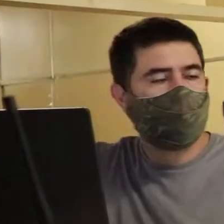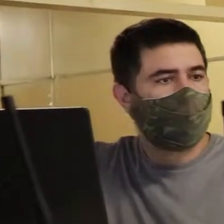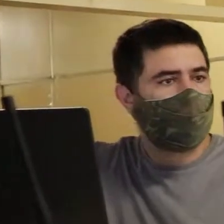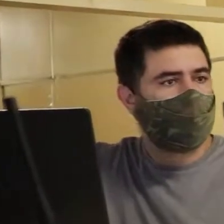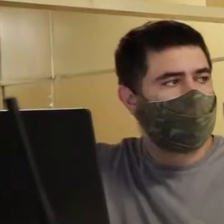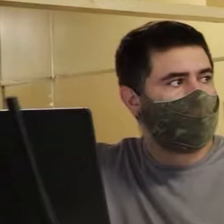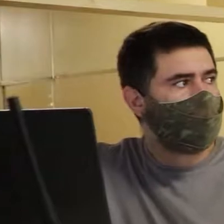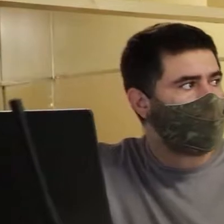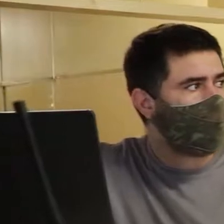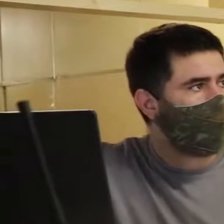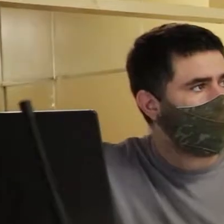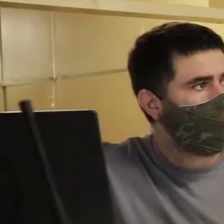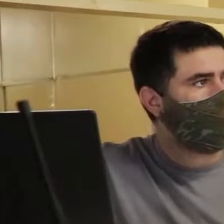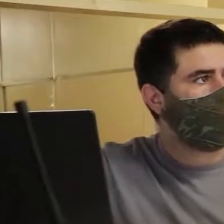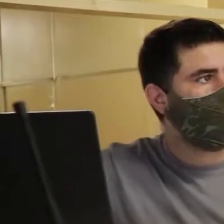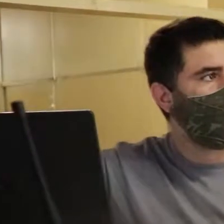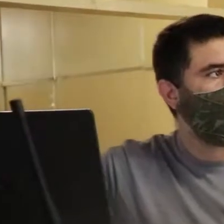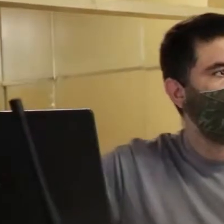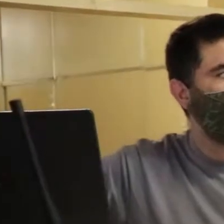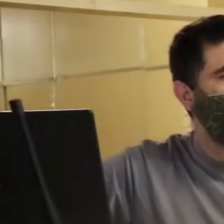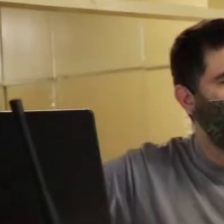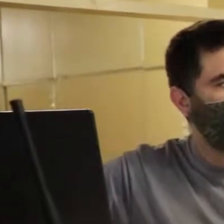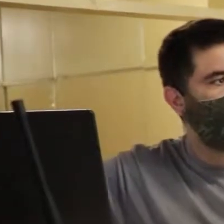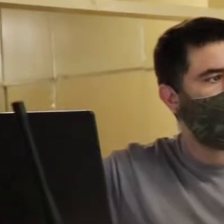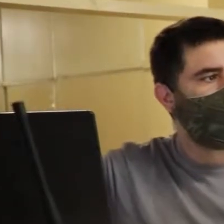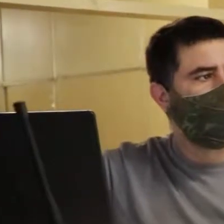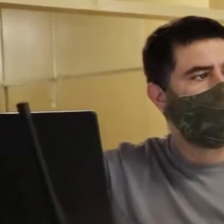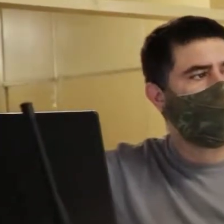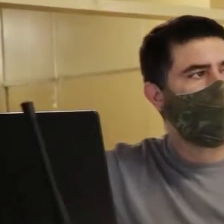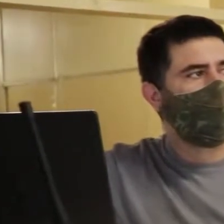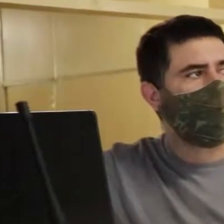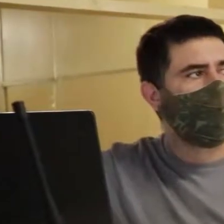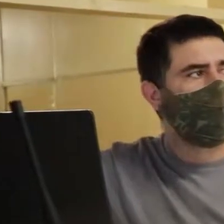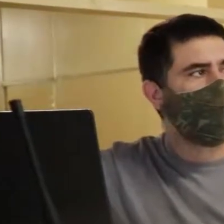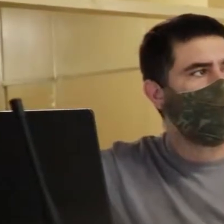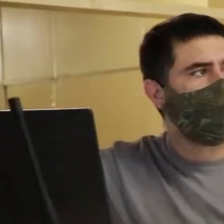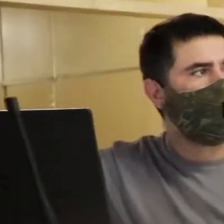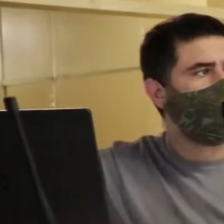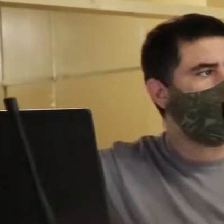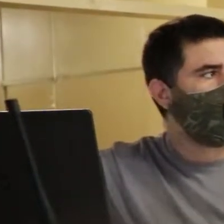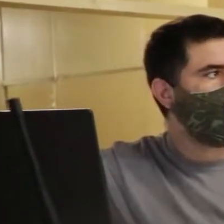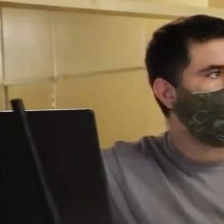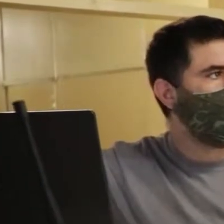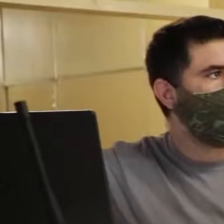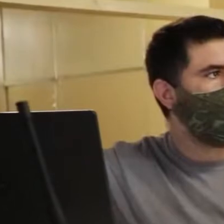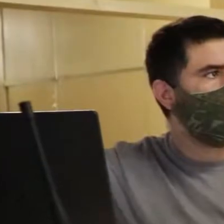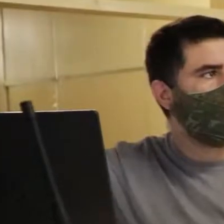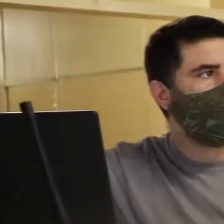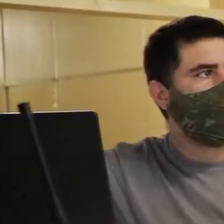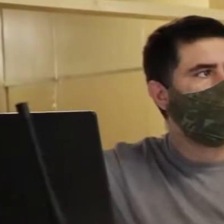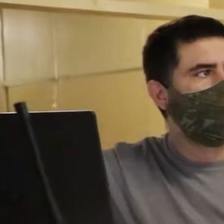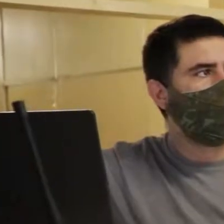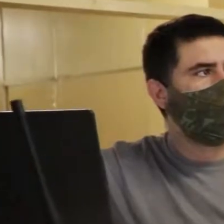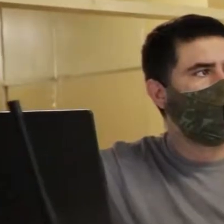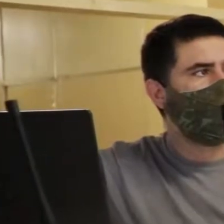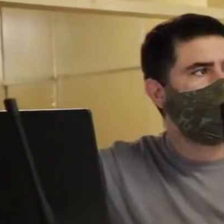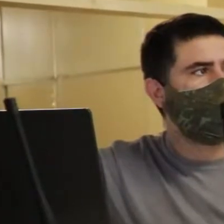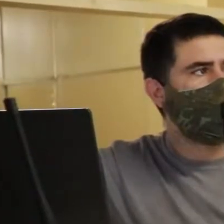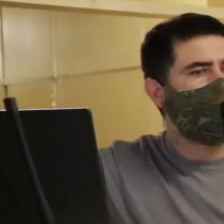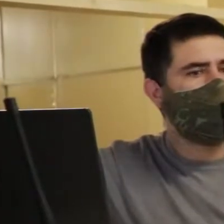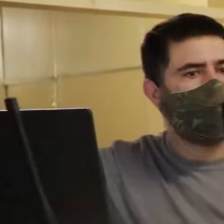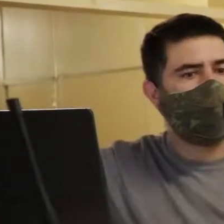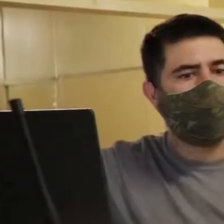DF através de emenda parlamentar do deputado distrito de pausa distrital Leandro gás e apoio do SEBRAE DF